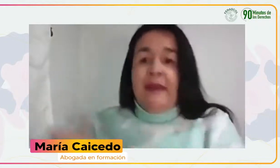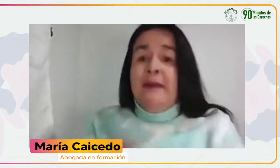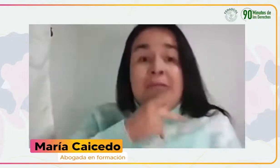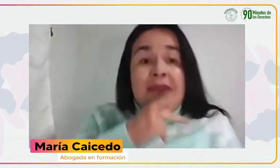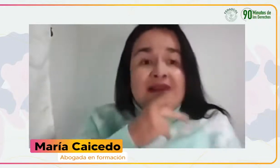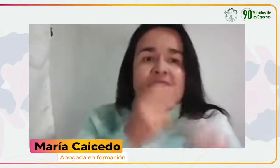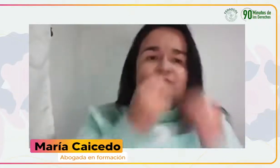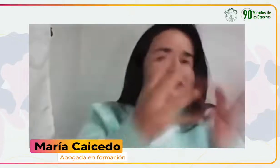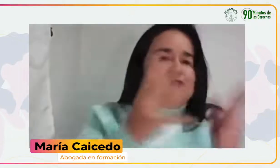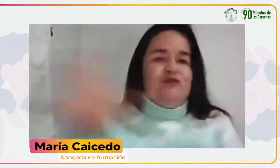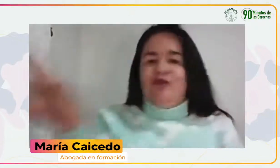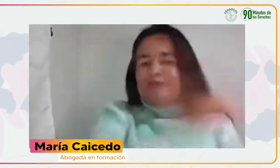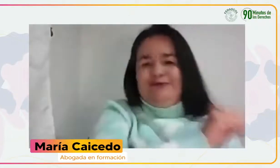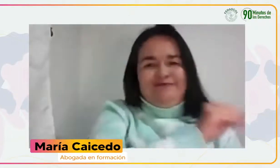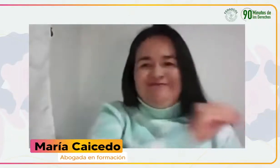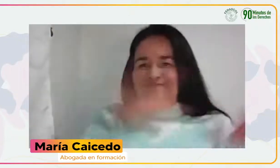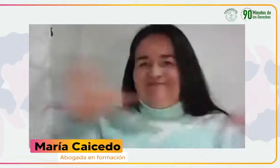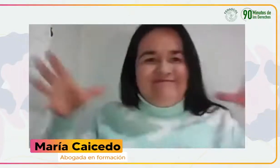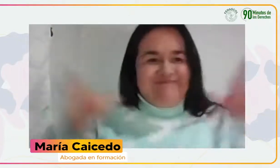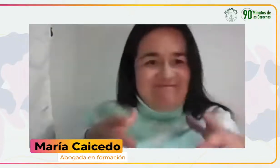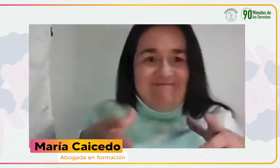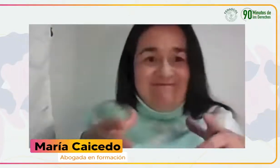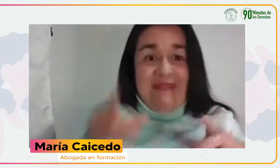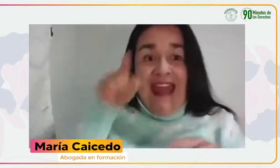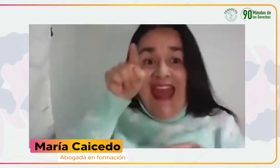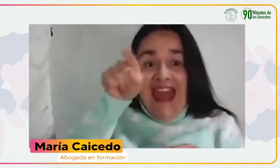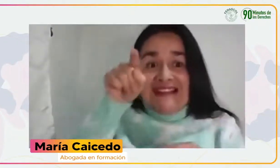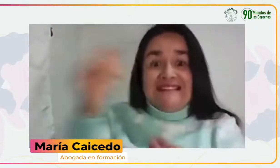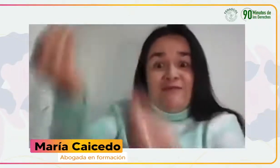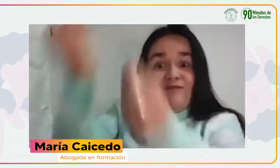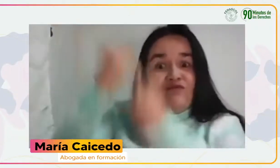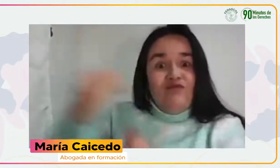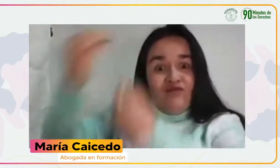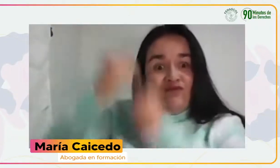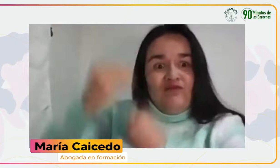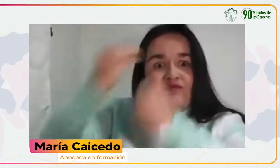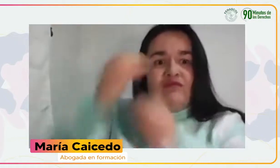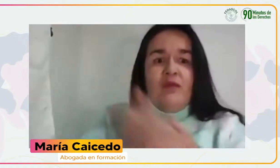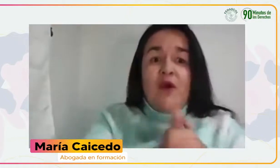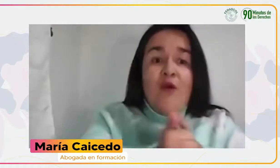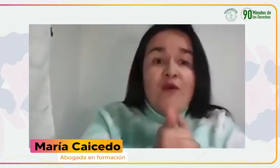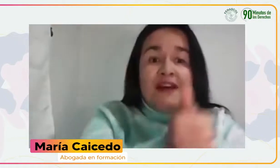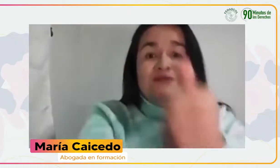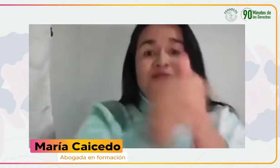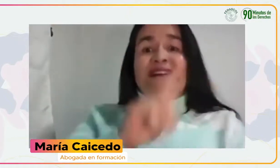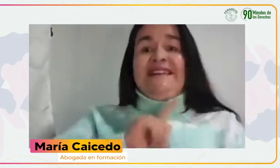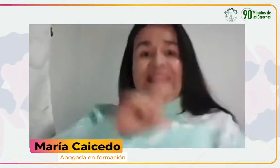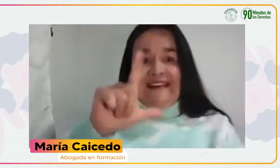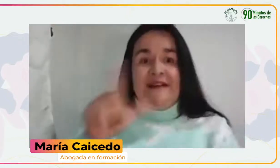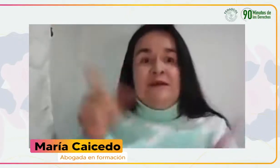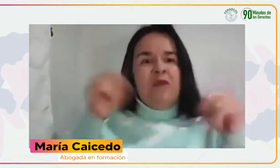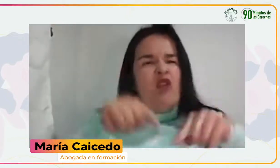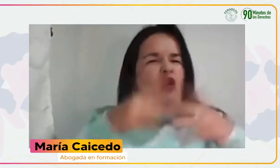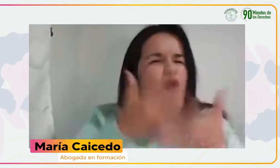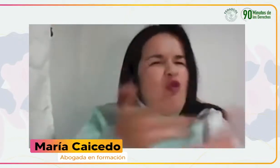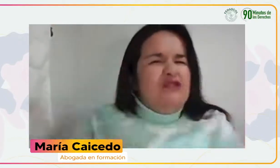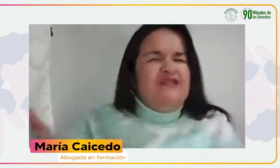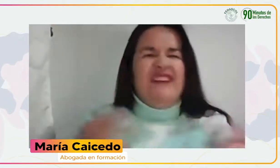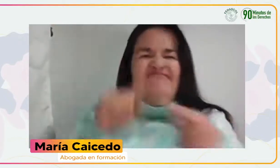también Marta Osorno, Patricia Ovalle, realmente todas esas mujeres nos enseñaron y nos